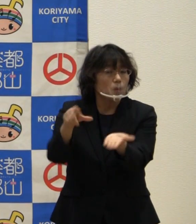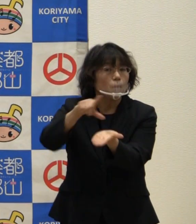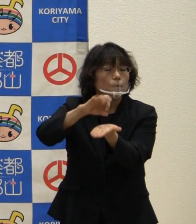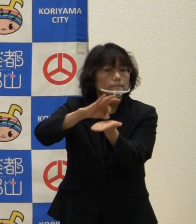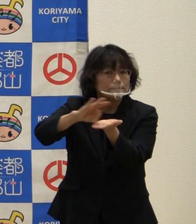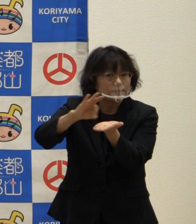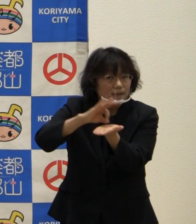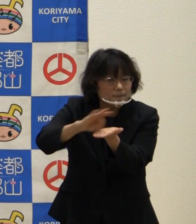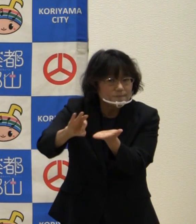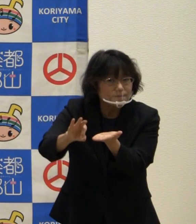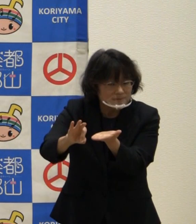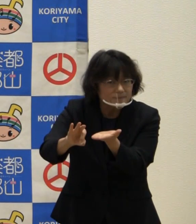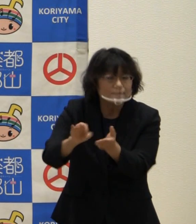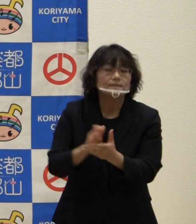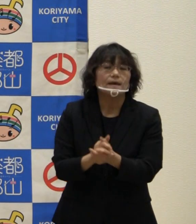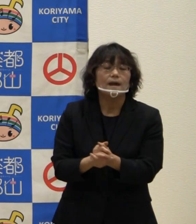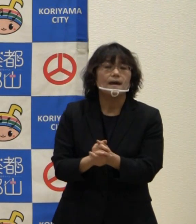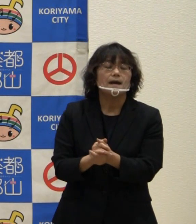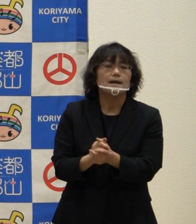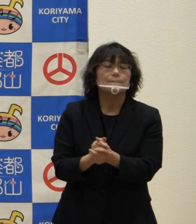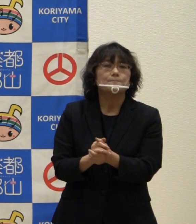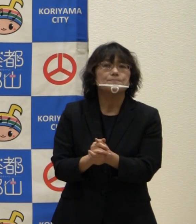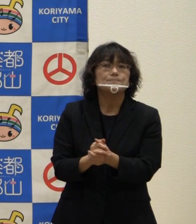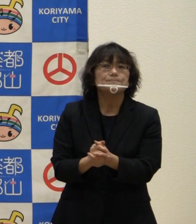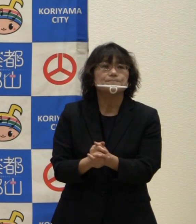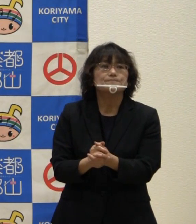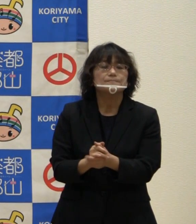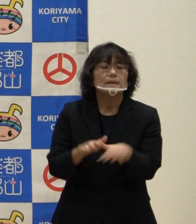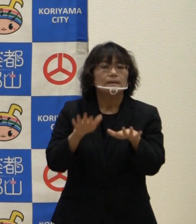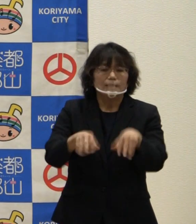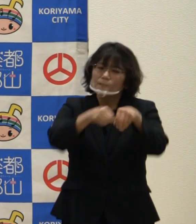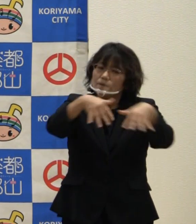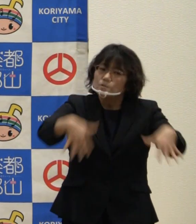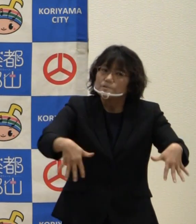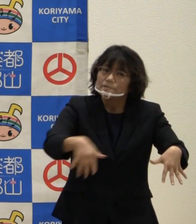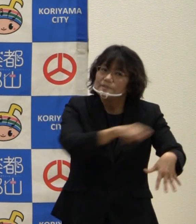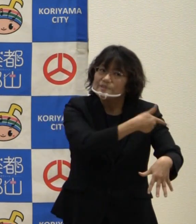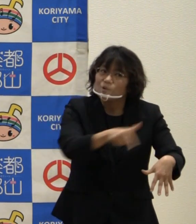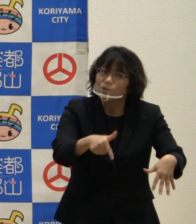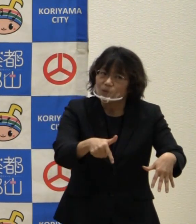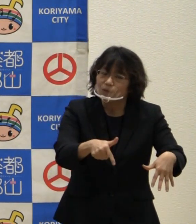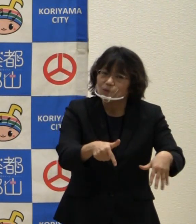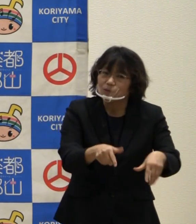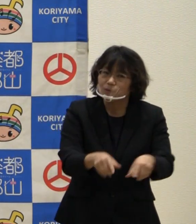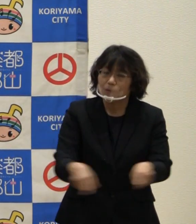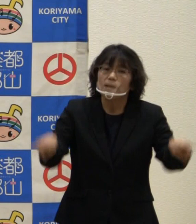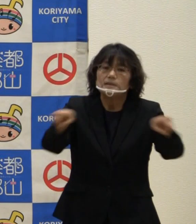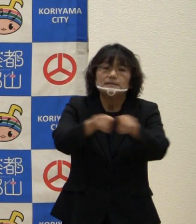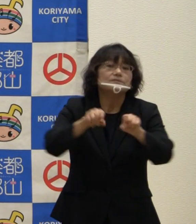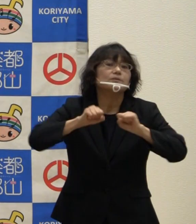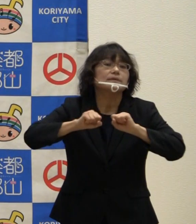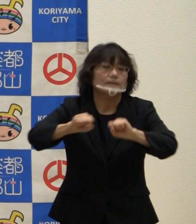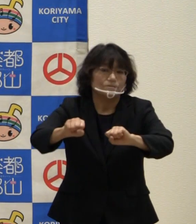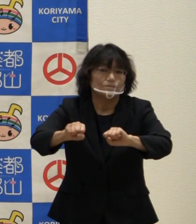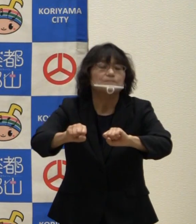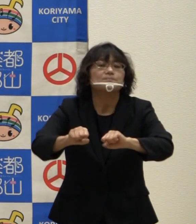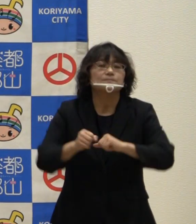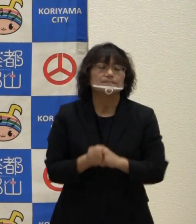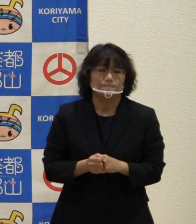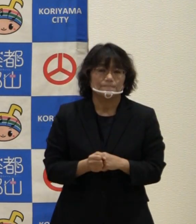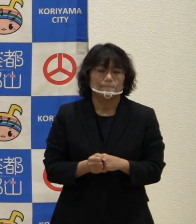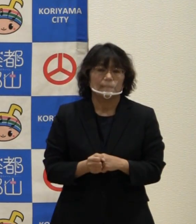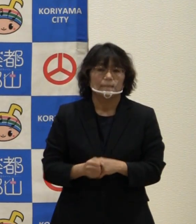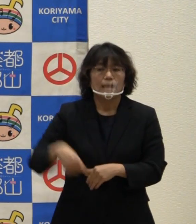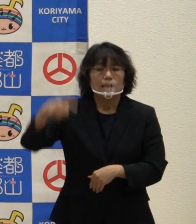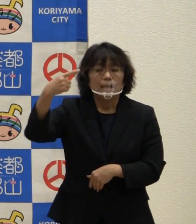今ですね、これ組織間の競争と本日と申しておりますが、教育委員会所管